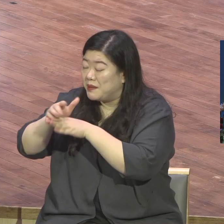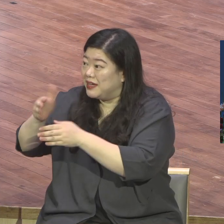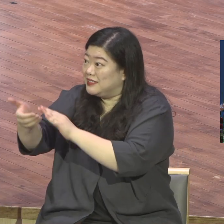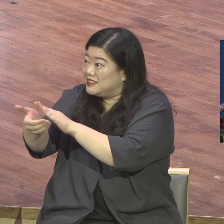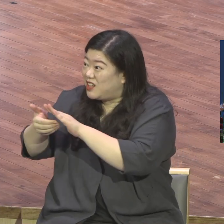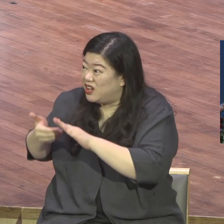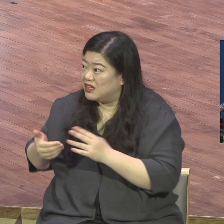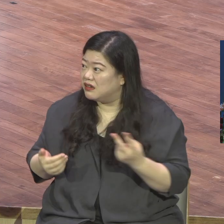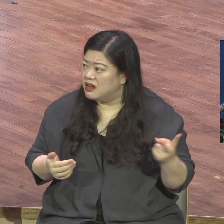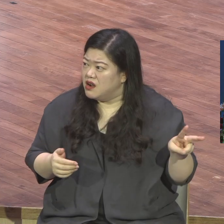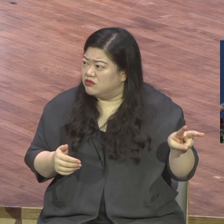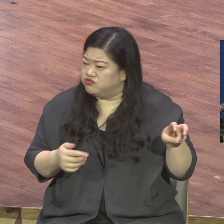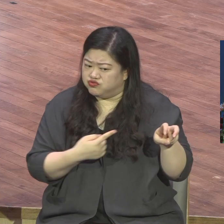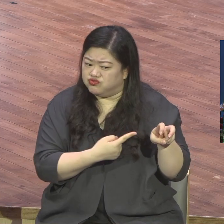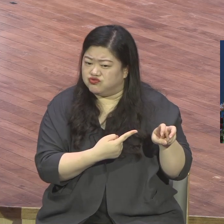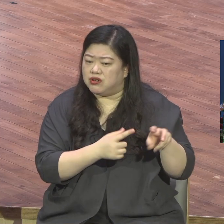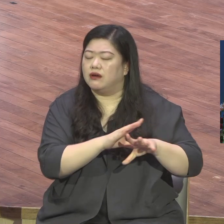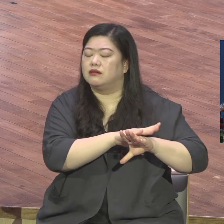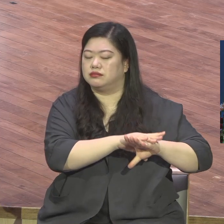전혀